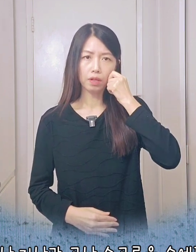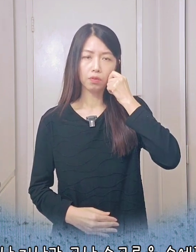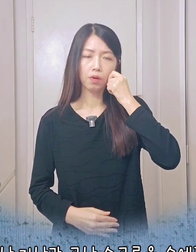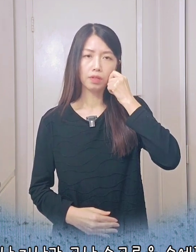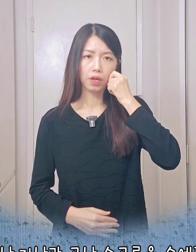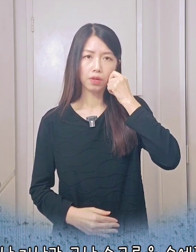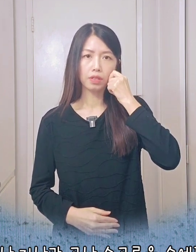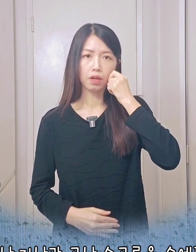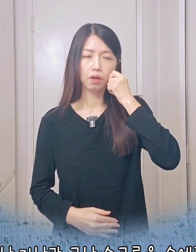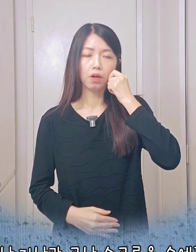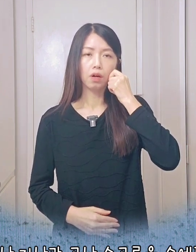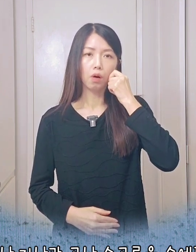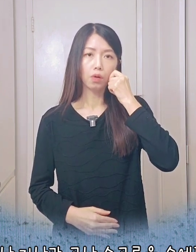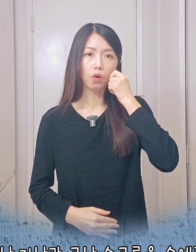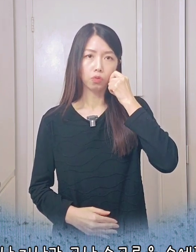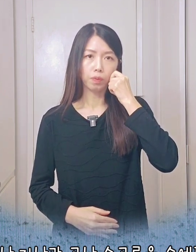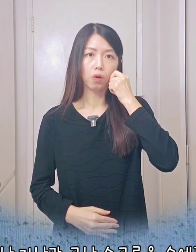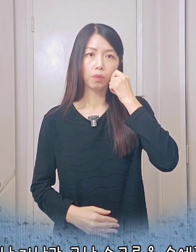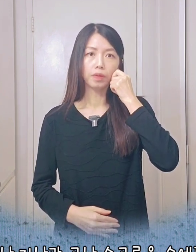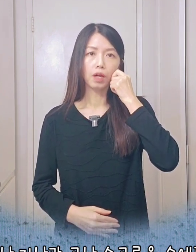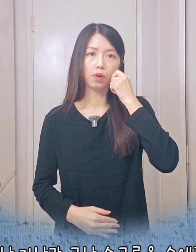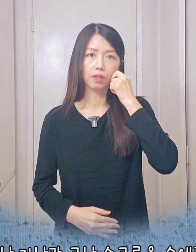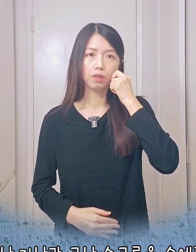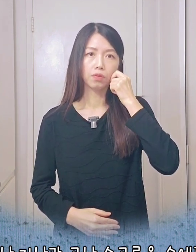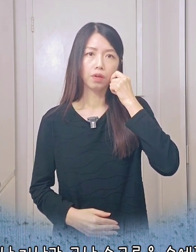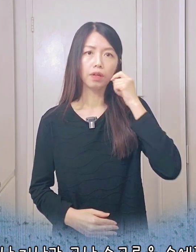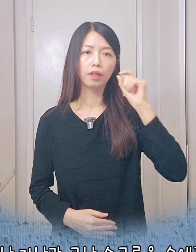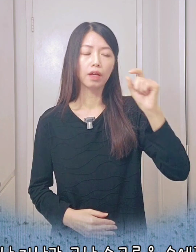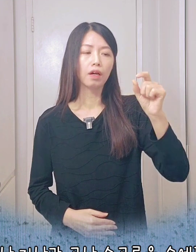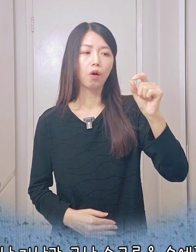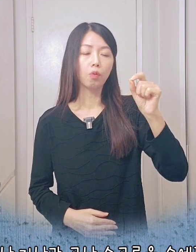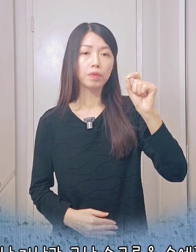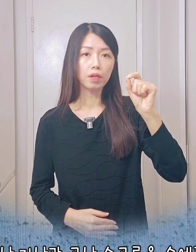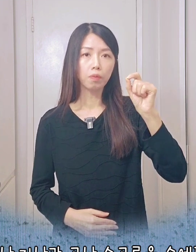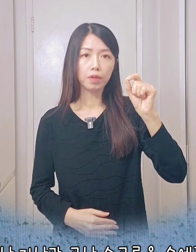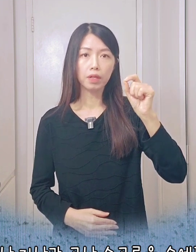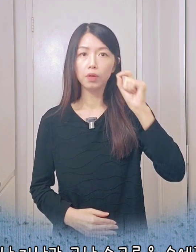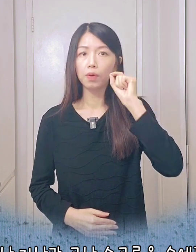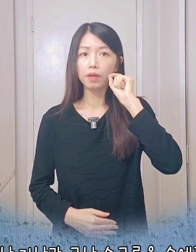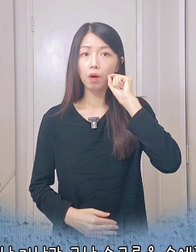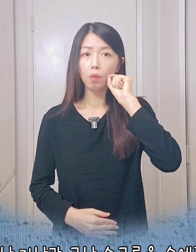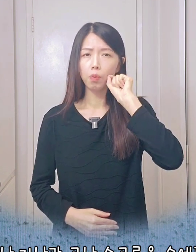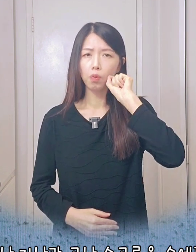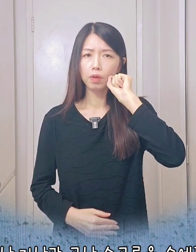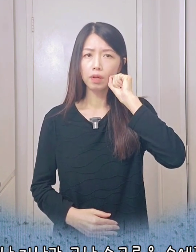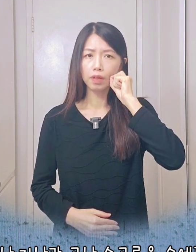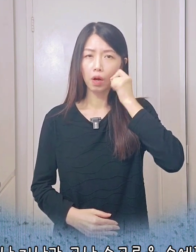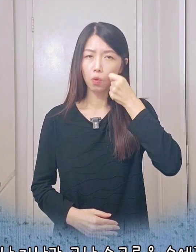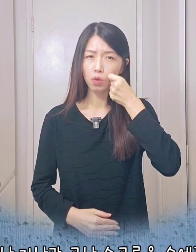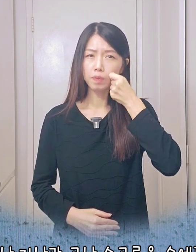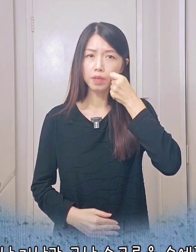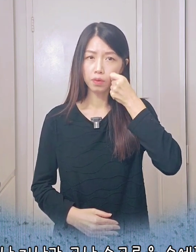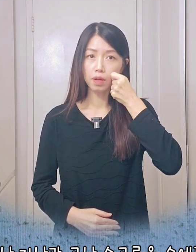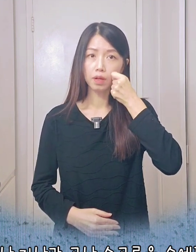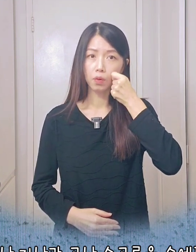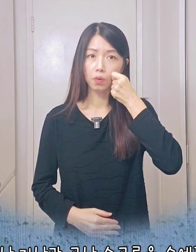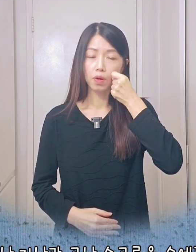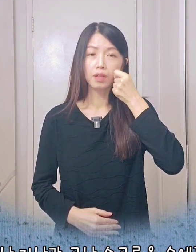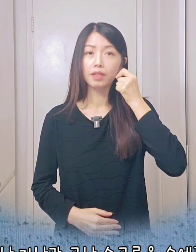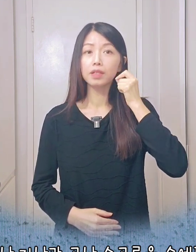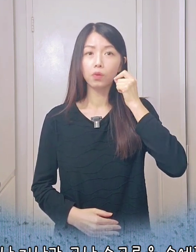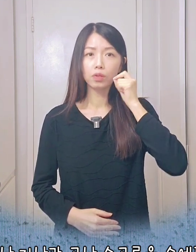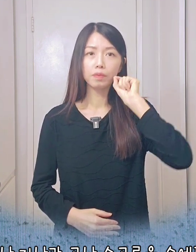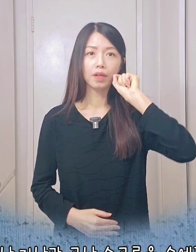어려움이라고 하는 뜻의 수어를 사용했어요. 어려움, 어렵다라고 하는 뜻의 수어는 엄지검지를 이용해서 볼을 내가 꼬집는다고